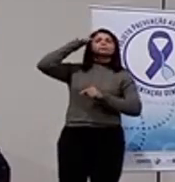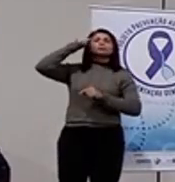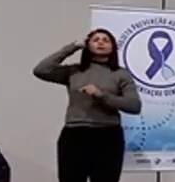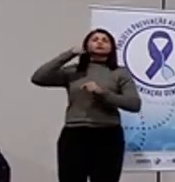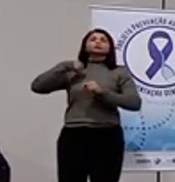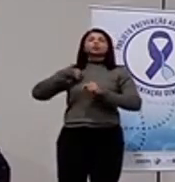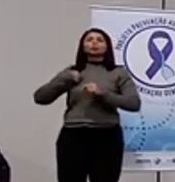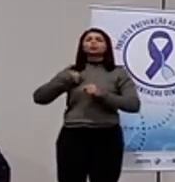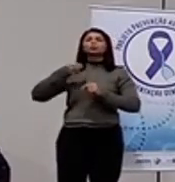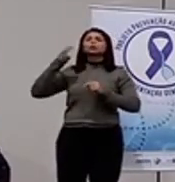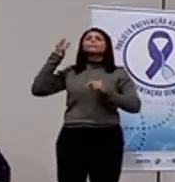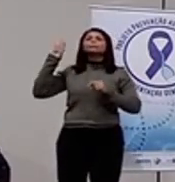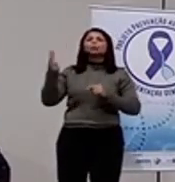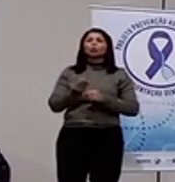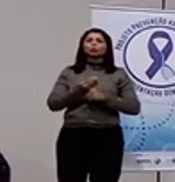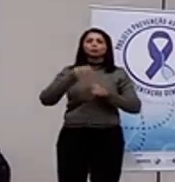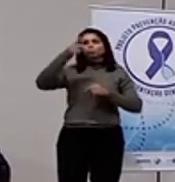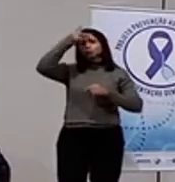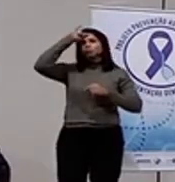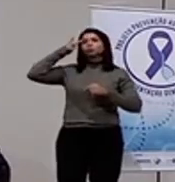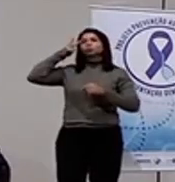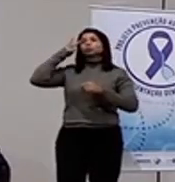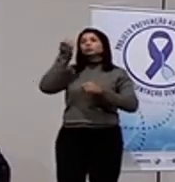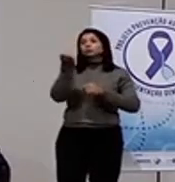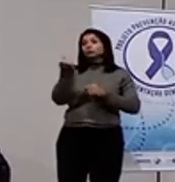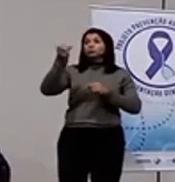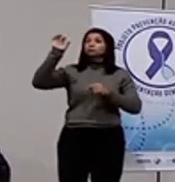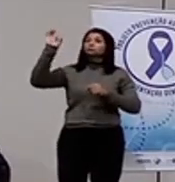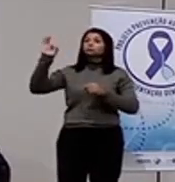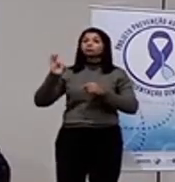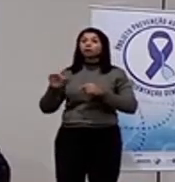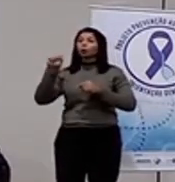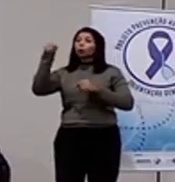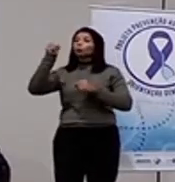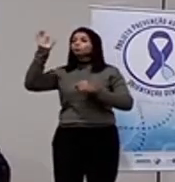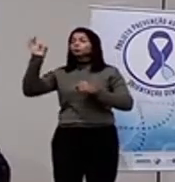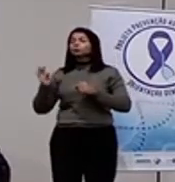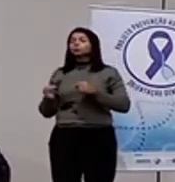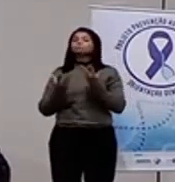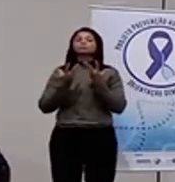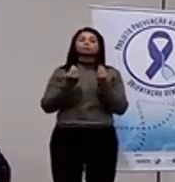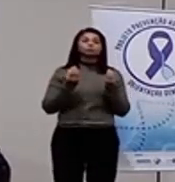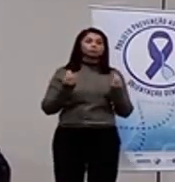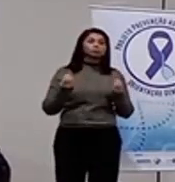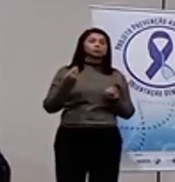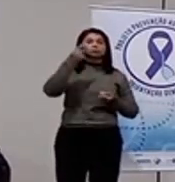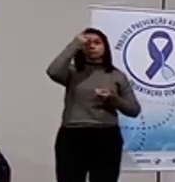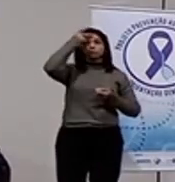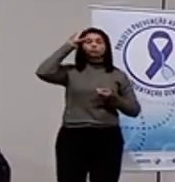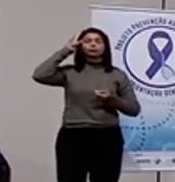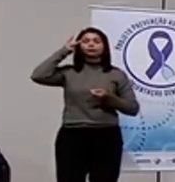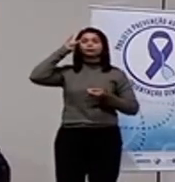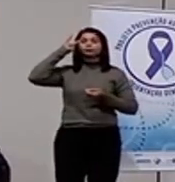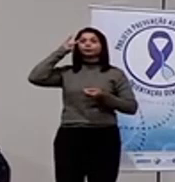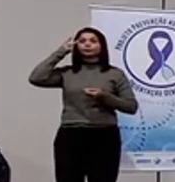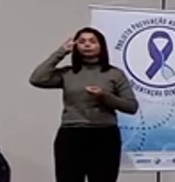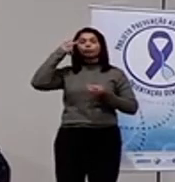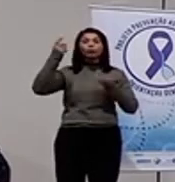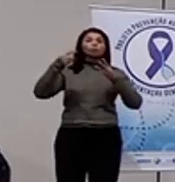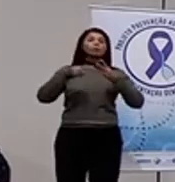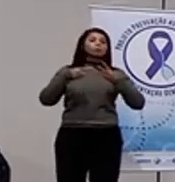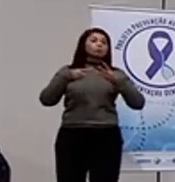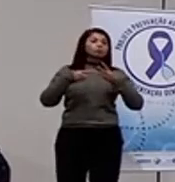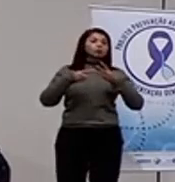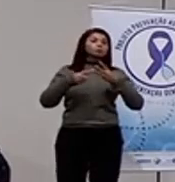de pessoas, que 6 a 8% vão ser afetados por uma doença rara. Outro ponto importante é que só, por exemplo,